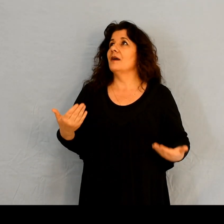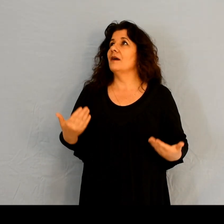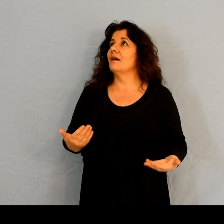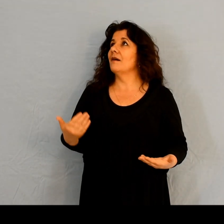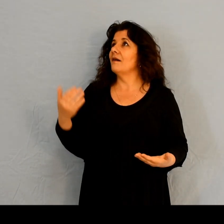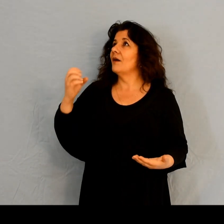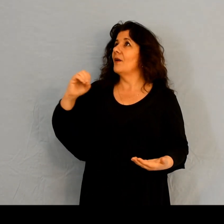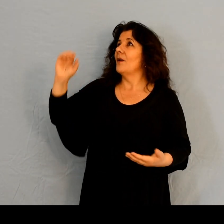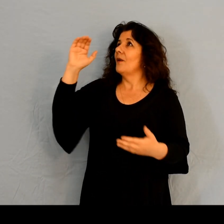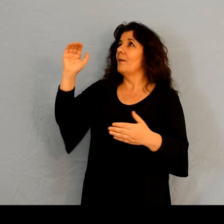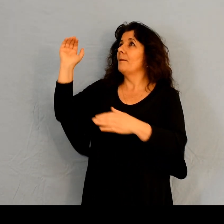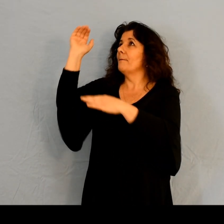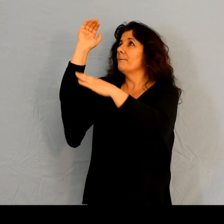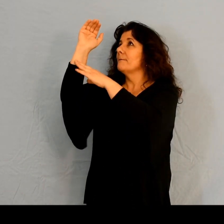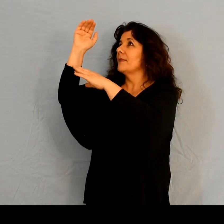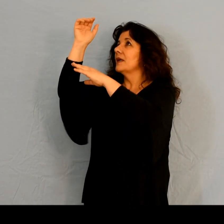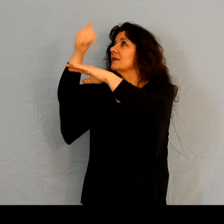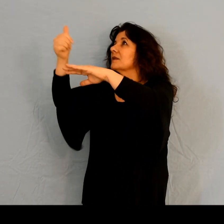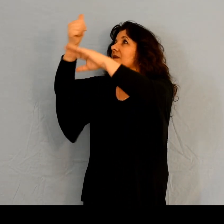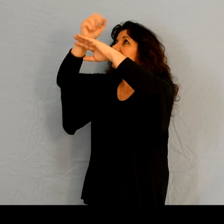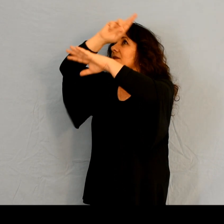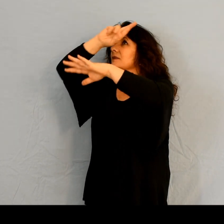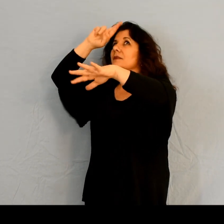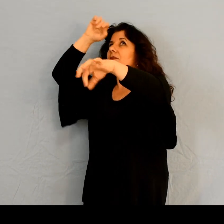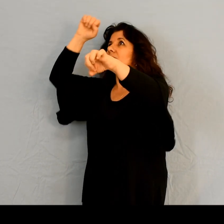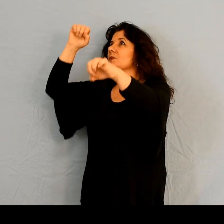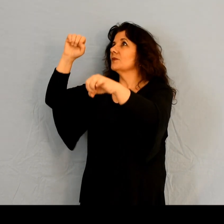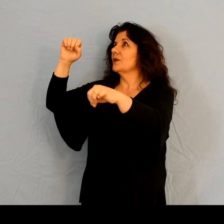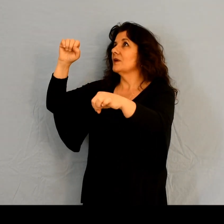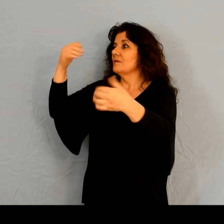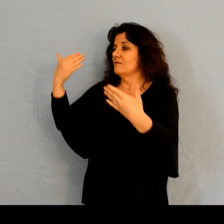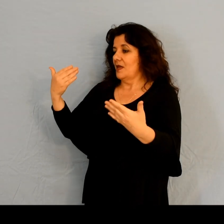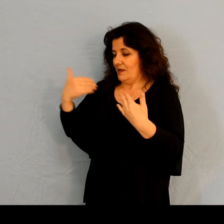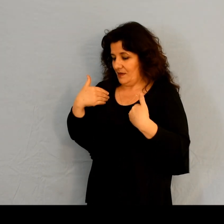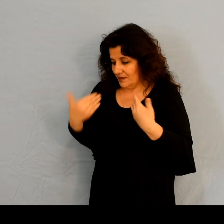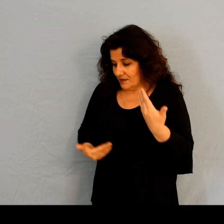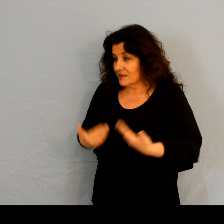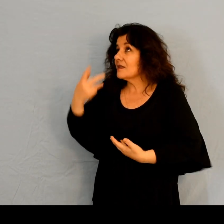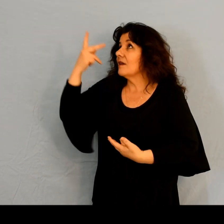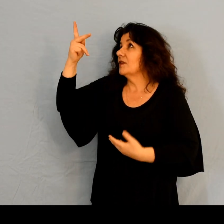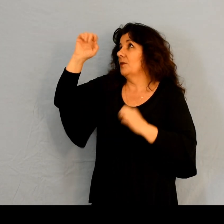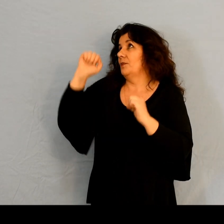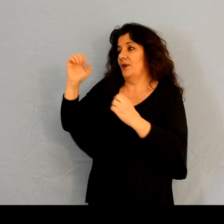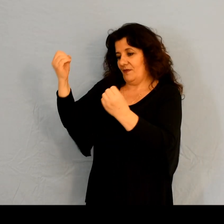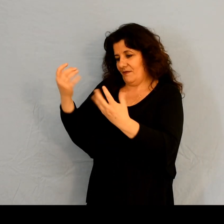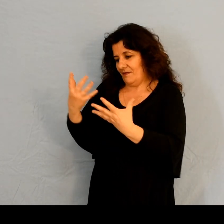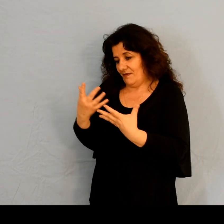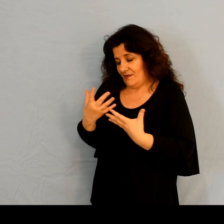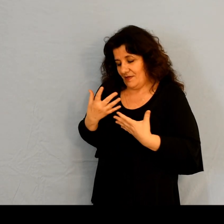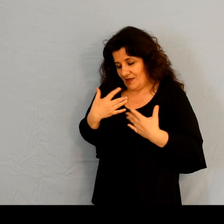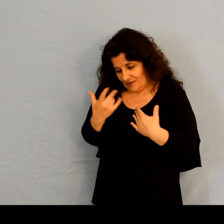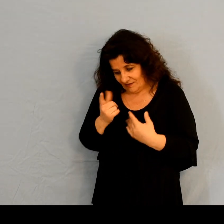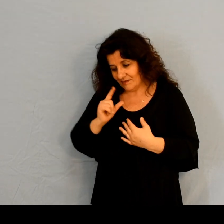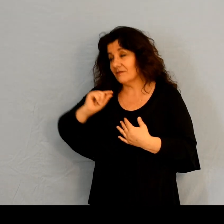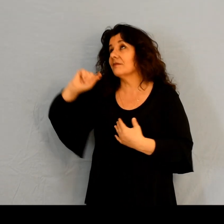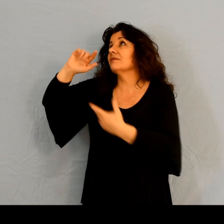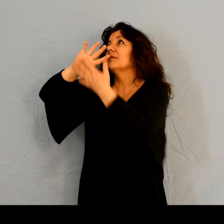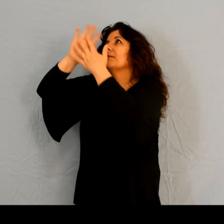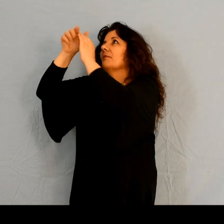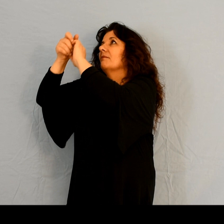ton serviteur s'en aller en paix, selon ta parole, car mes yeux